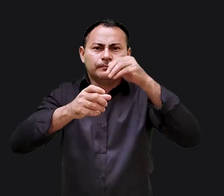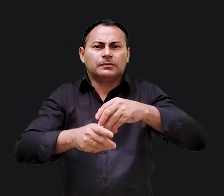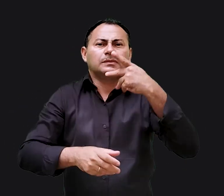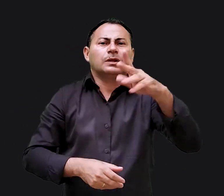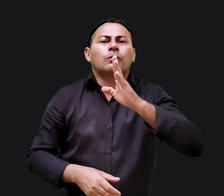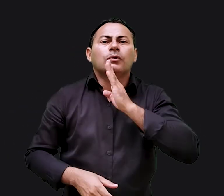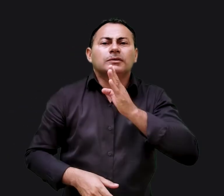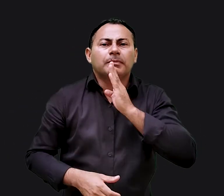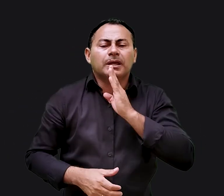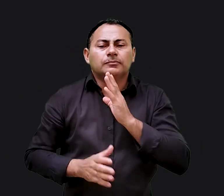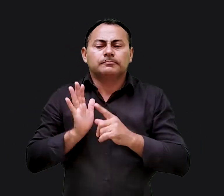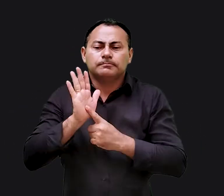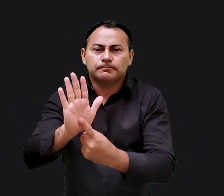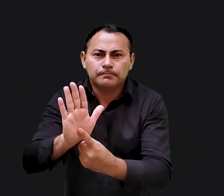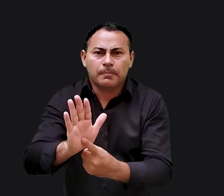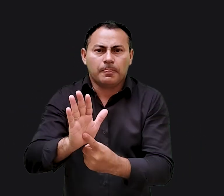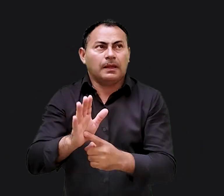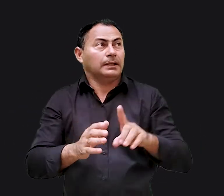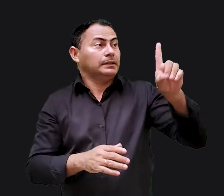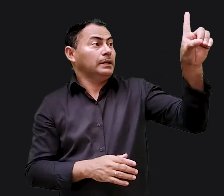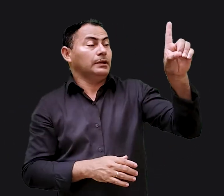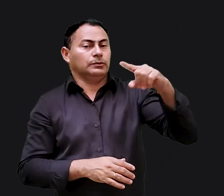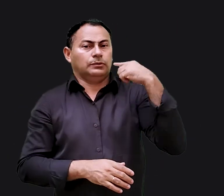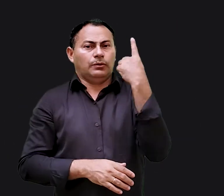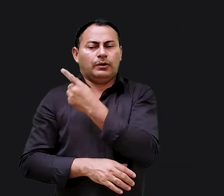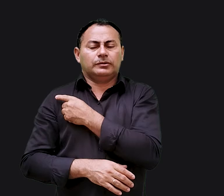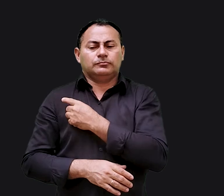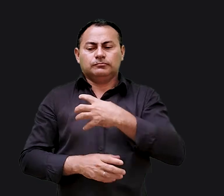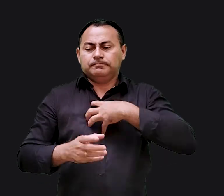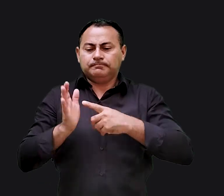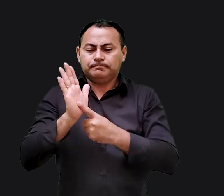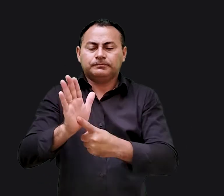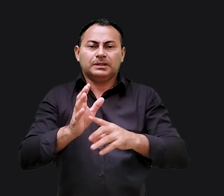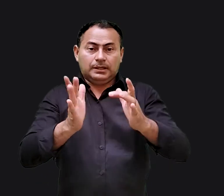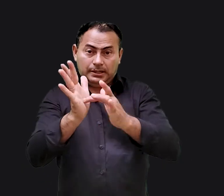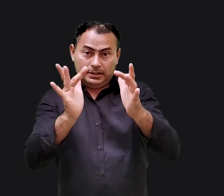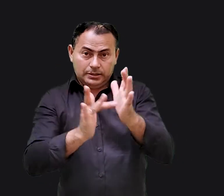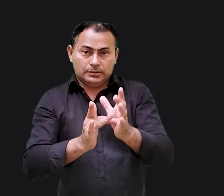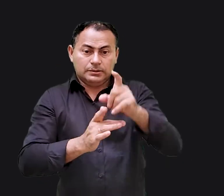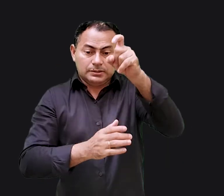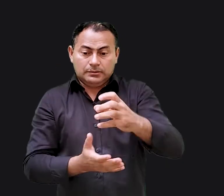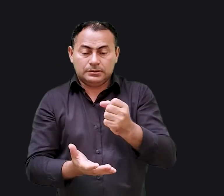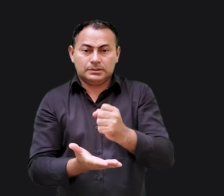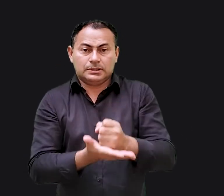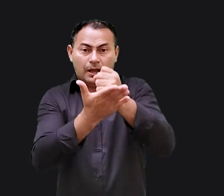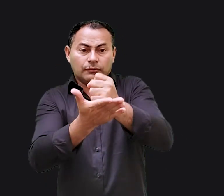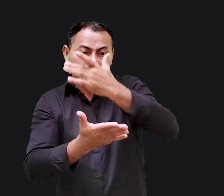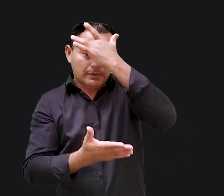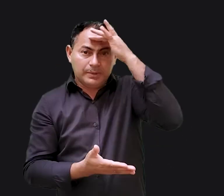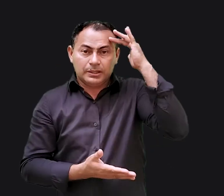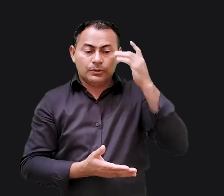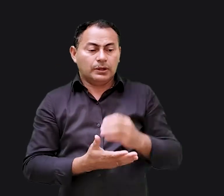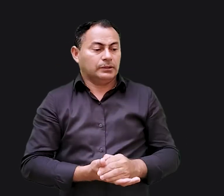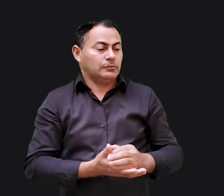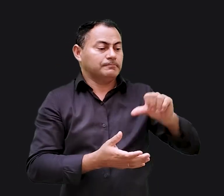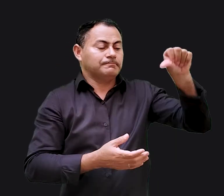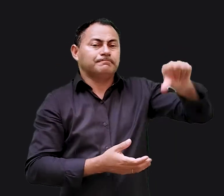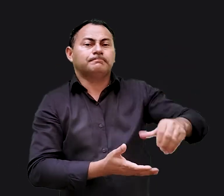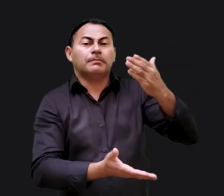de seu conhecimento, porque para Deus somos o aroma de Cristo entre os que estão sendo salvos e os que estão perecendo.